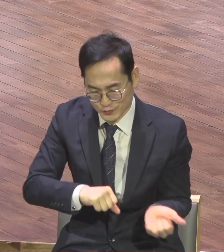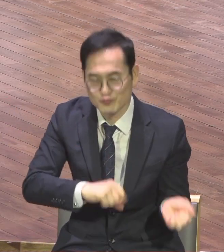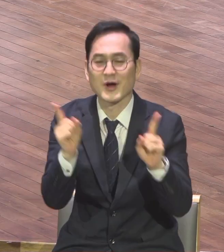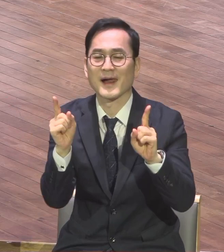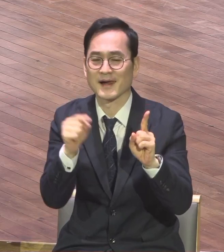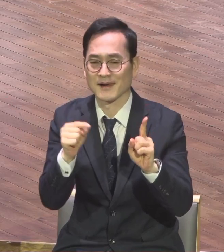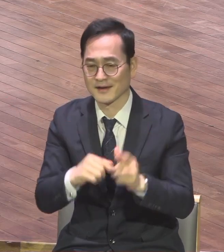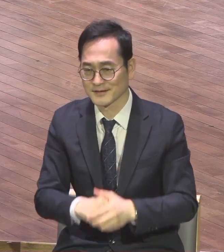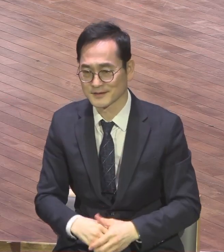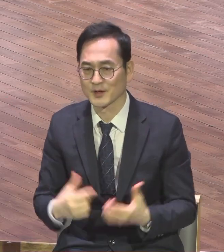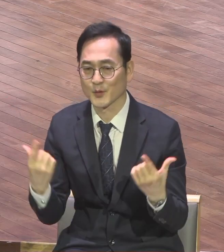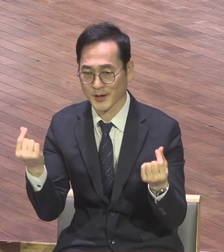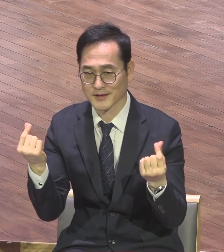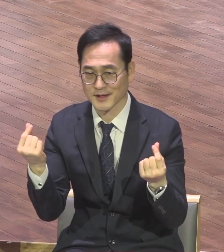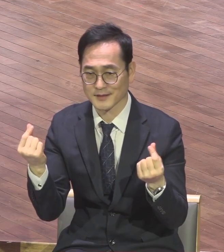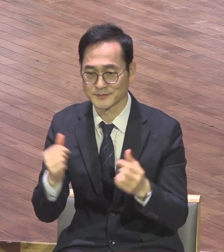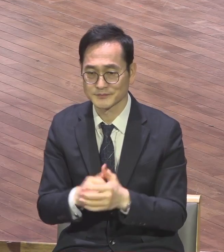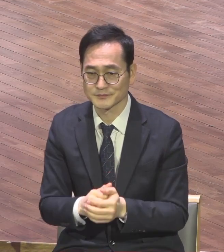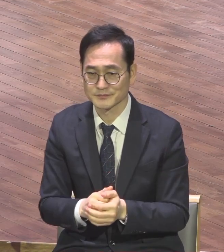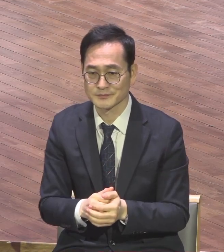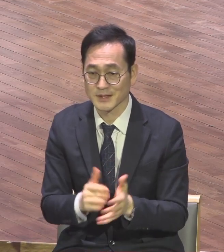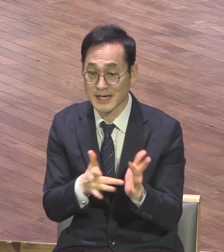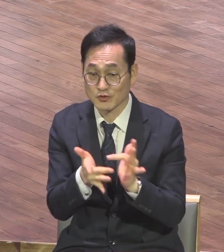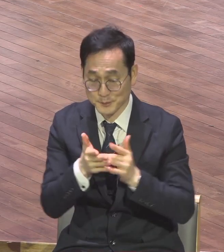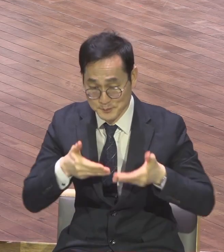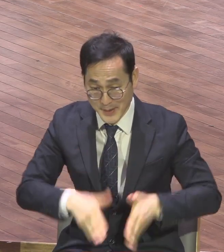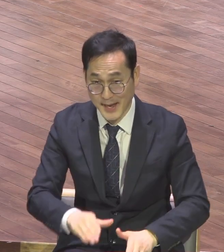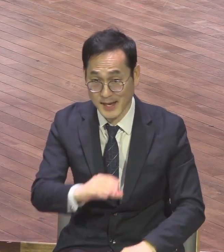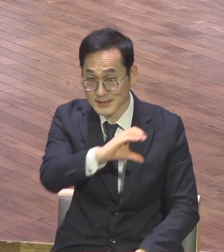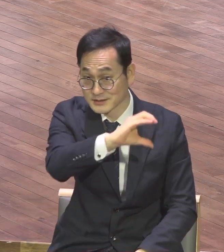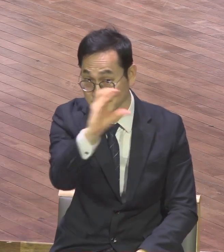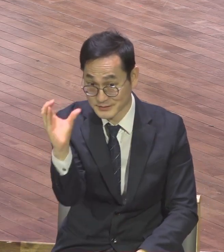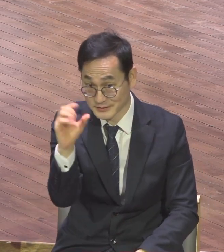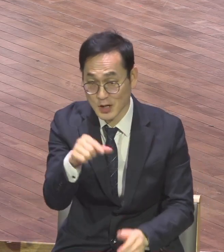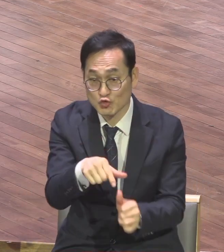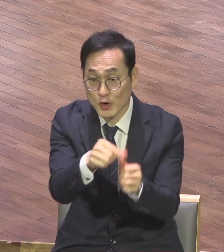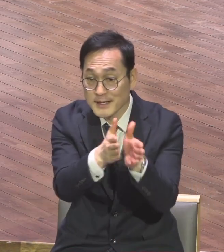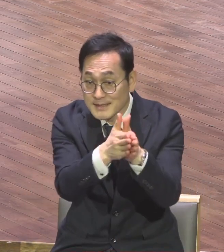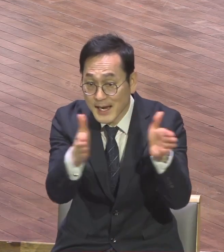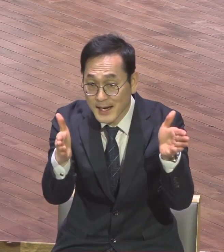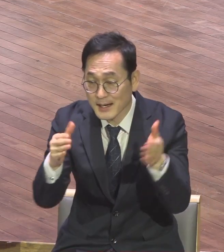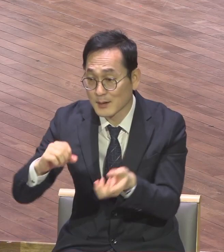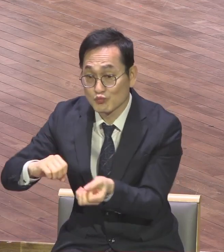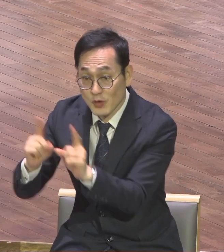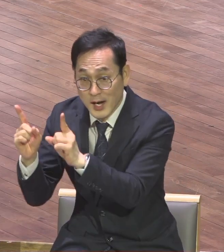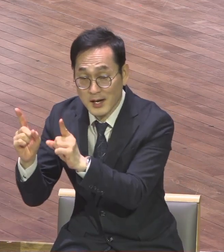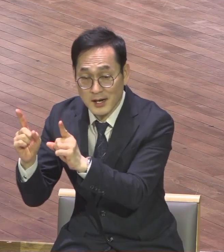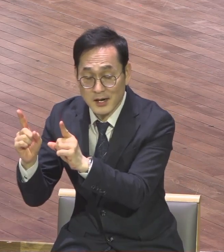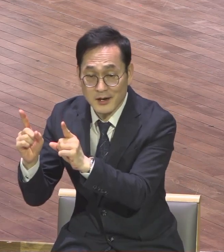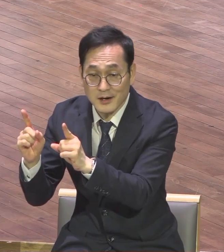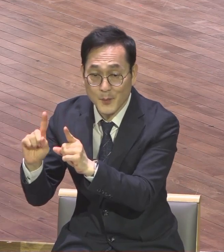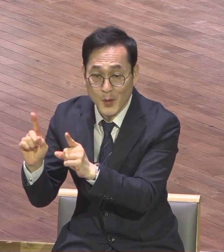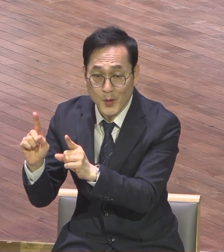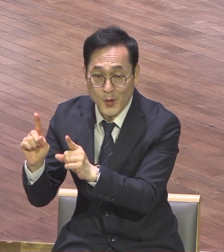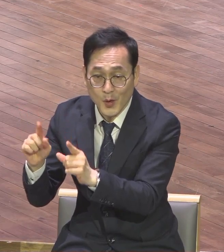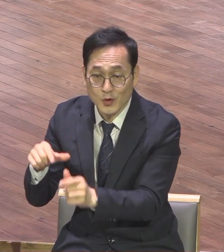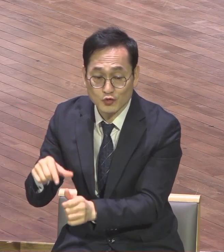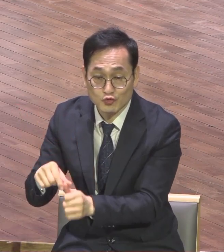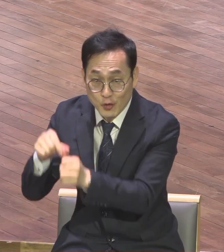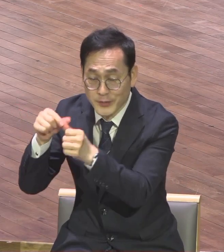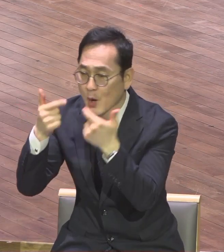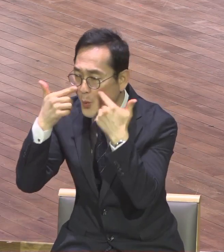예수님이 성육신하신 성탄절이 뭐요? 성탄은 구원의 시작이고 부활은 그야말로 우리의